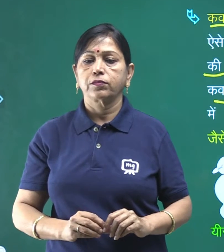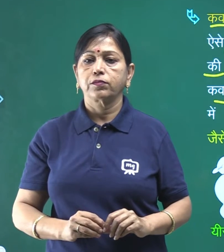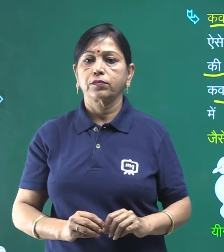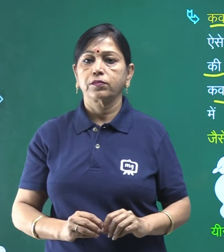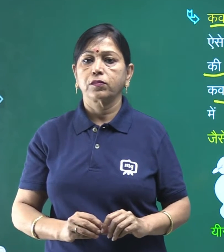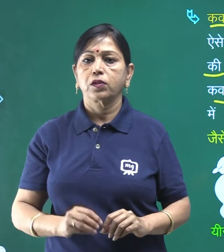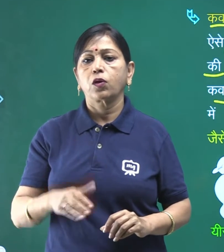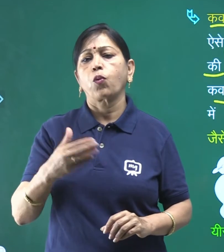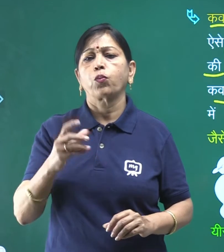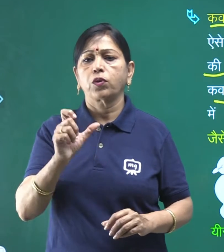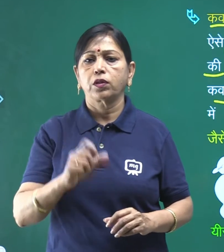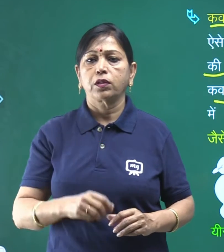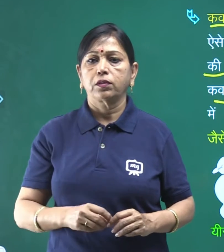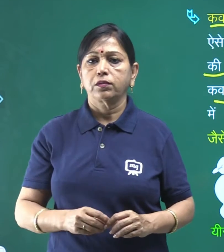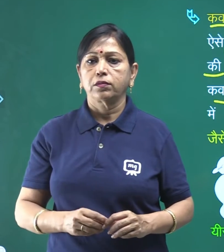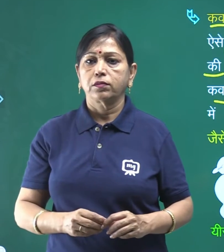कवकों की